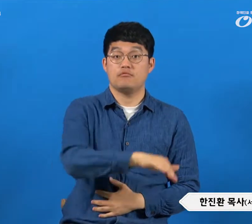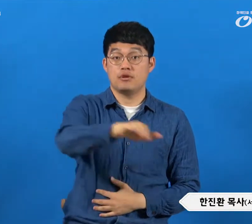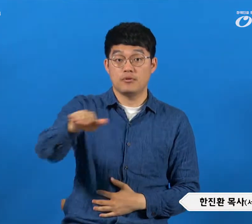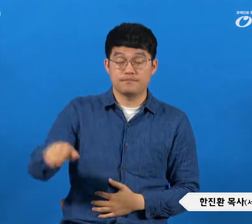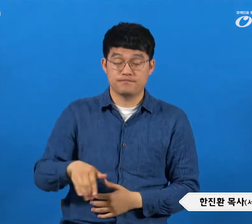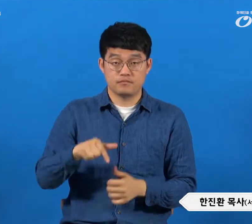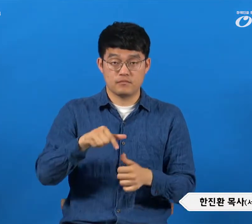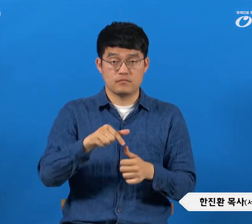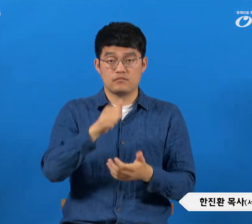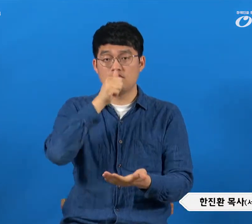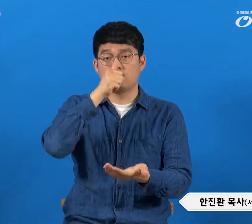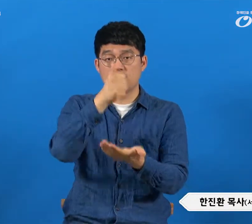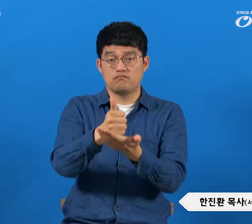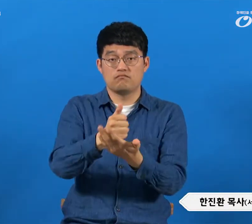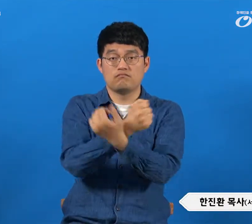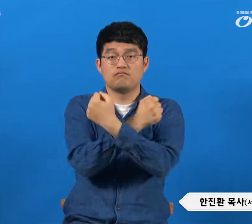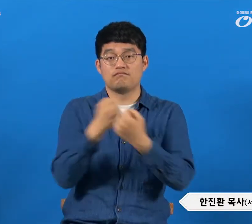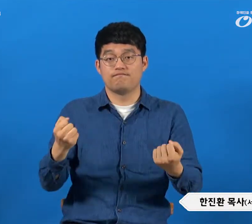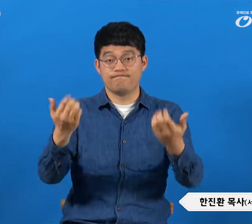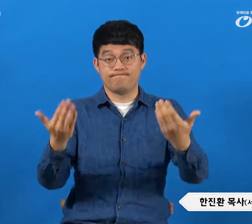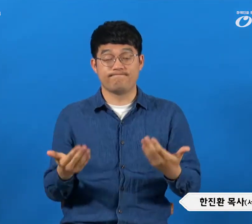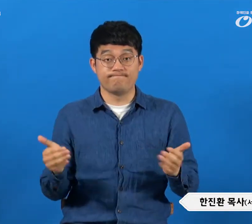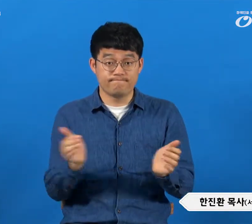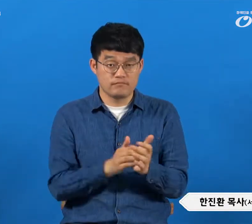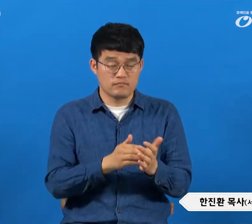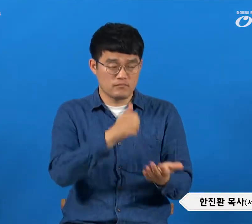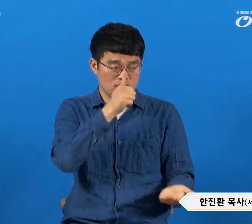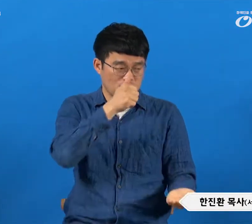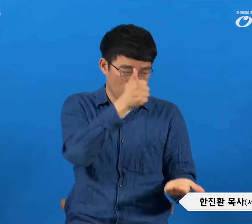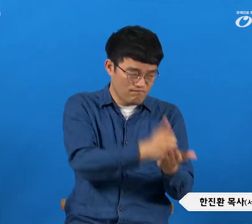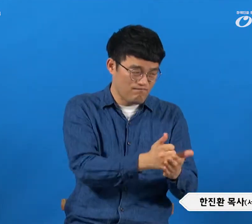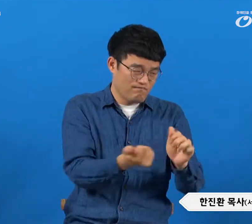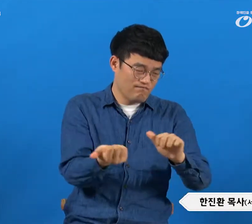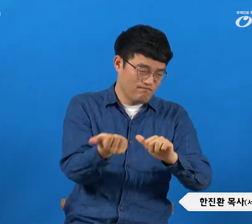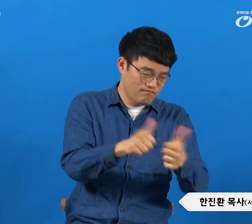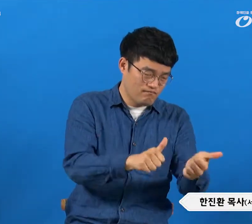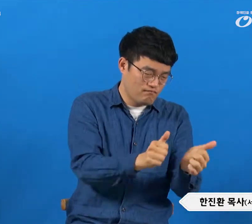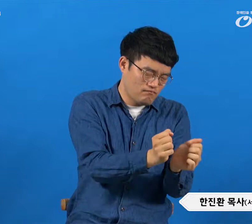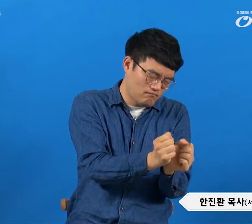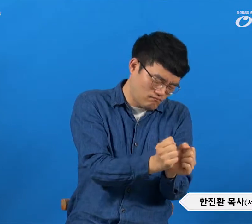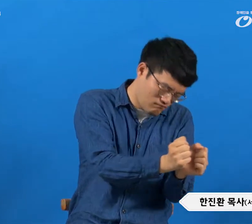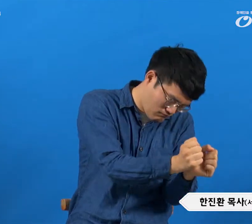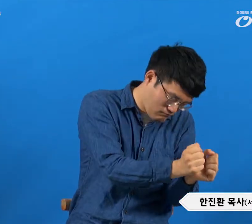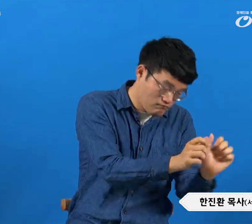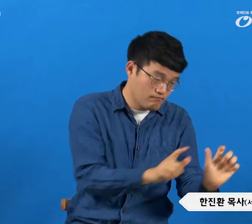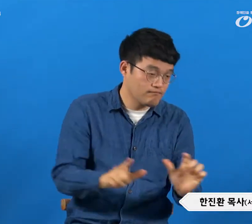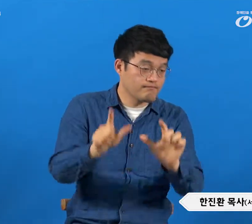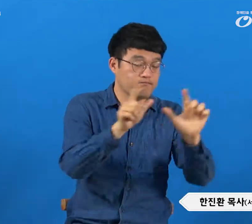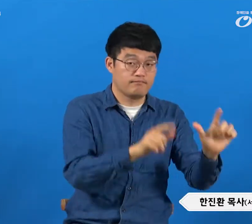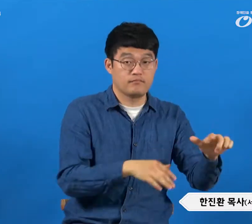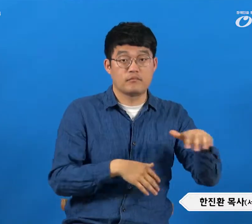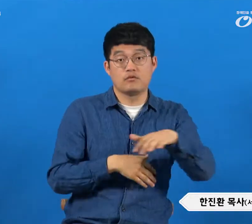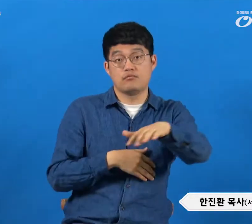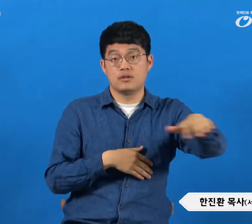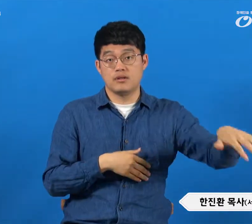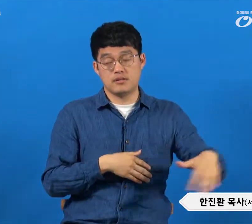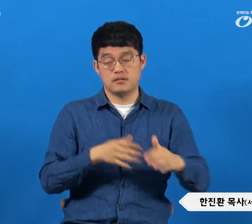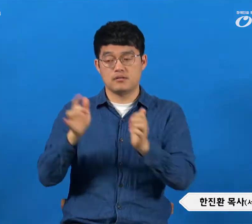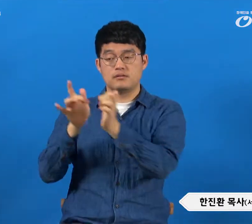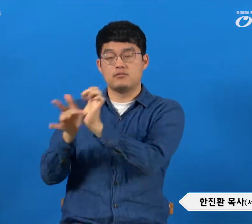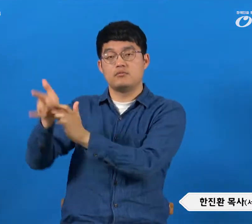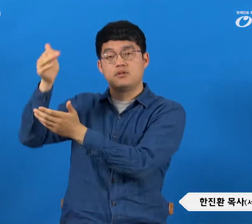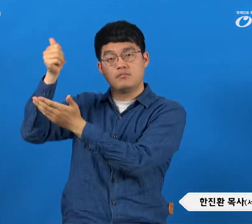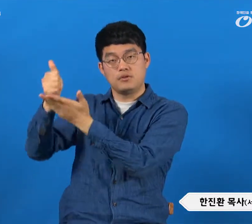우리도 속량을 받았습니다. 죄와 사망의 결박에 매여 살던 우리를 예수님께서